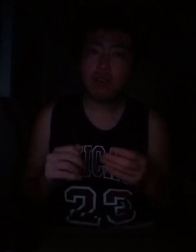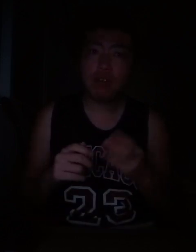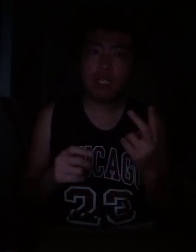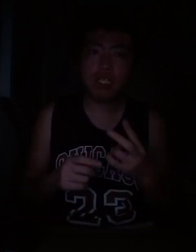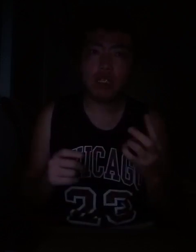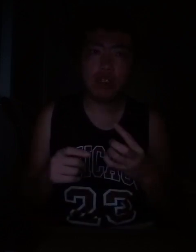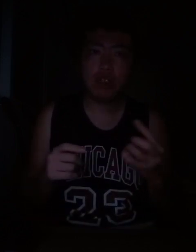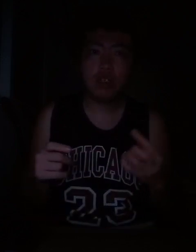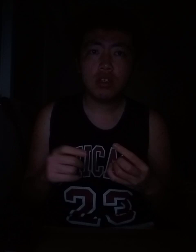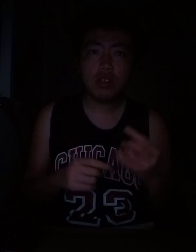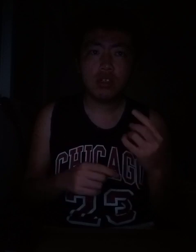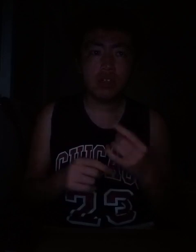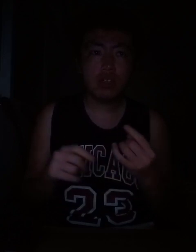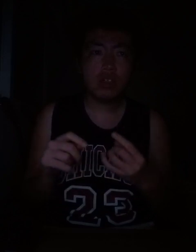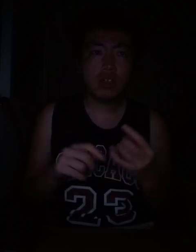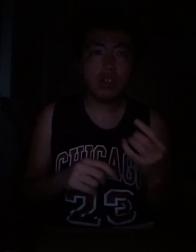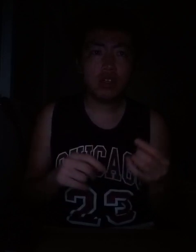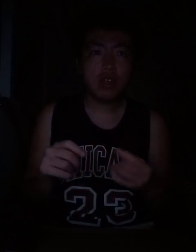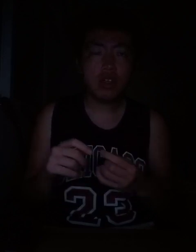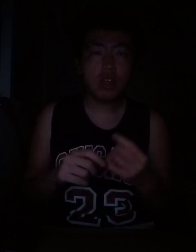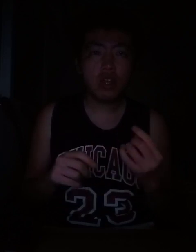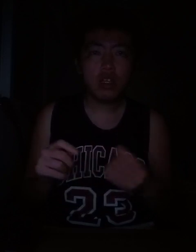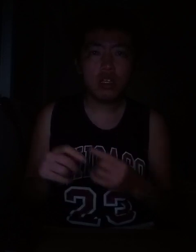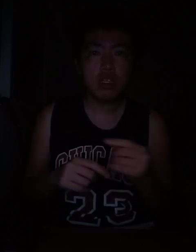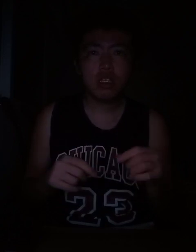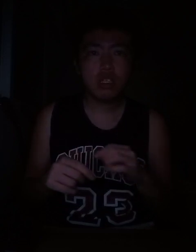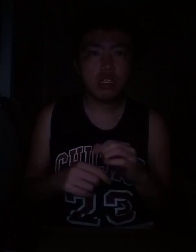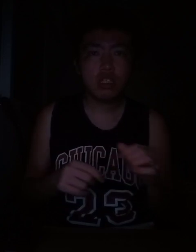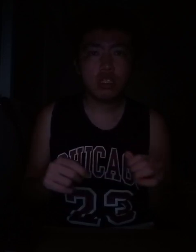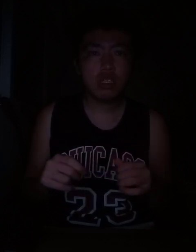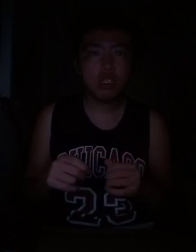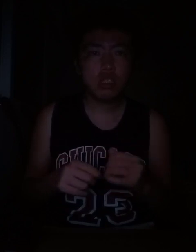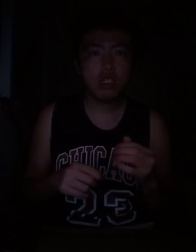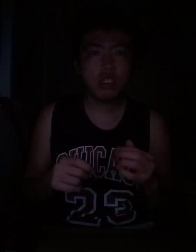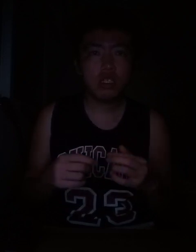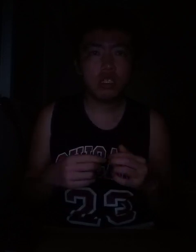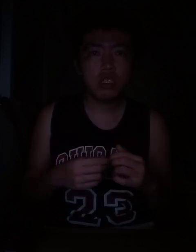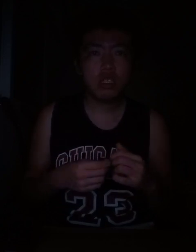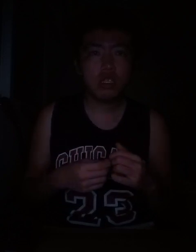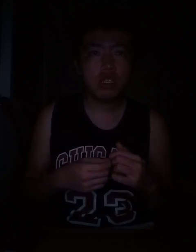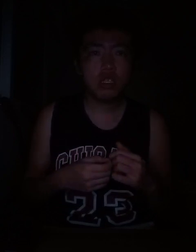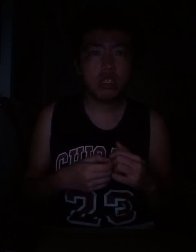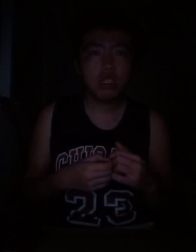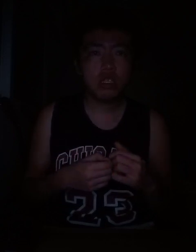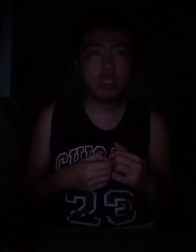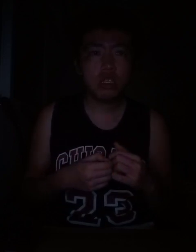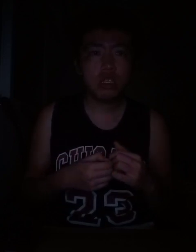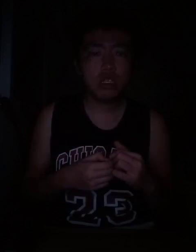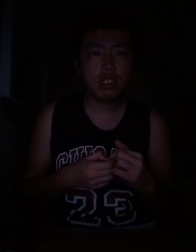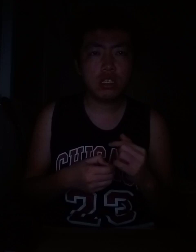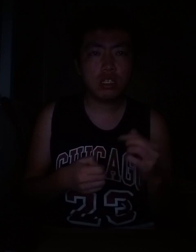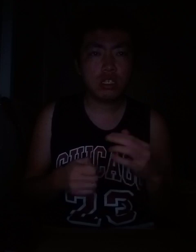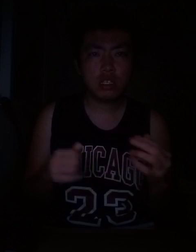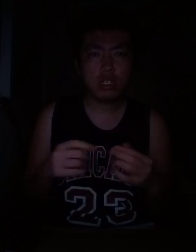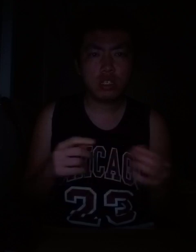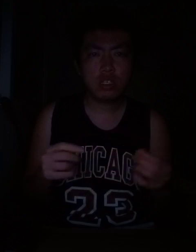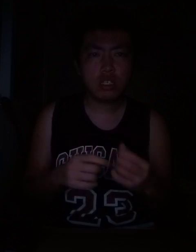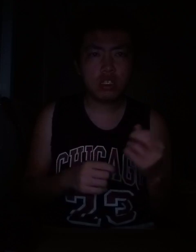6개월 동안 사용하기도 합니다. 극한의 상황에서 제품을 검증하는 리뷰 컨텐츠인데 수많은 제품들의 홍수 속에서 짧은 시간